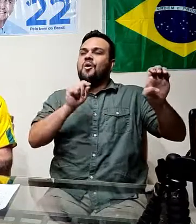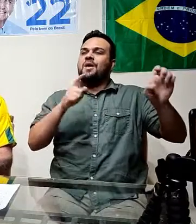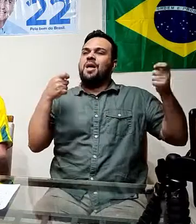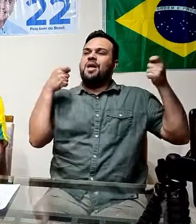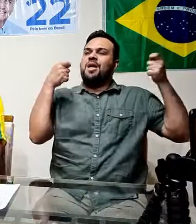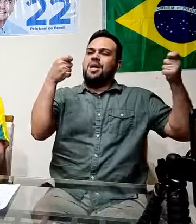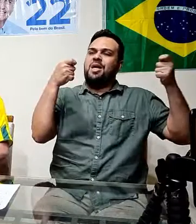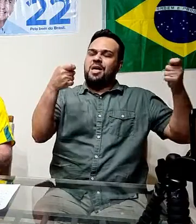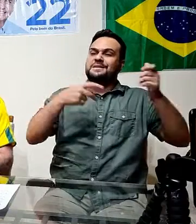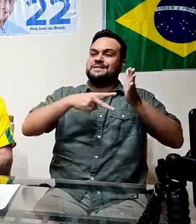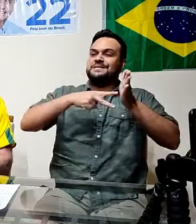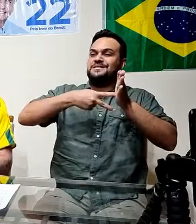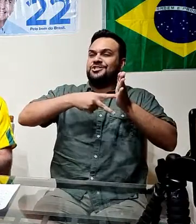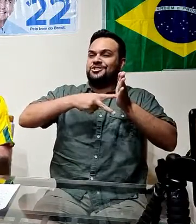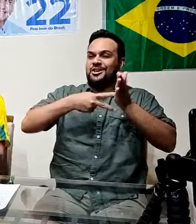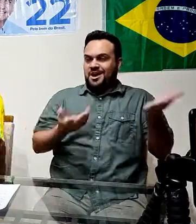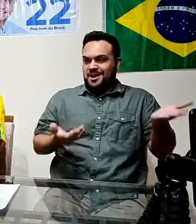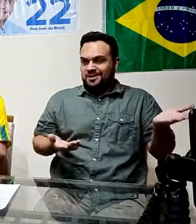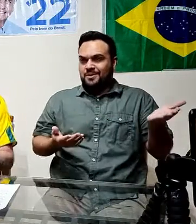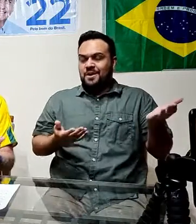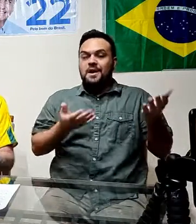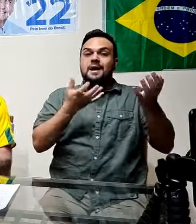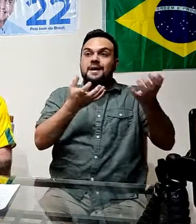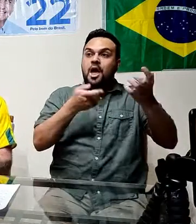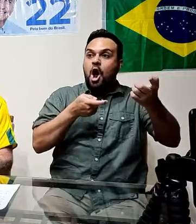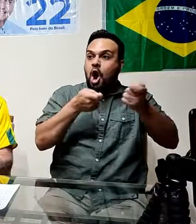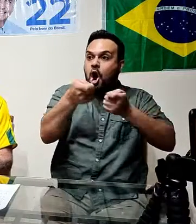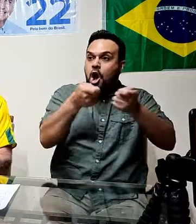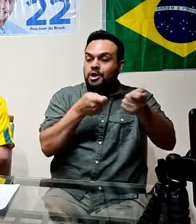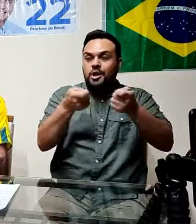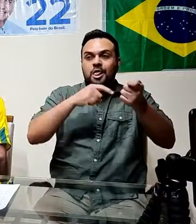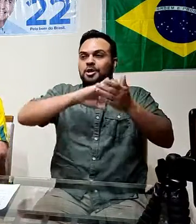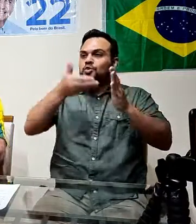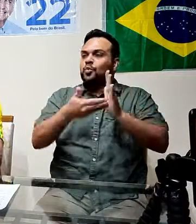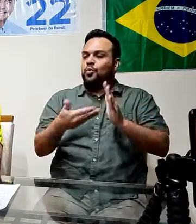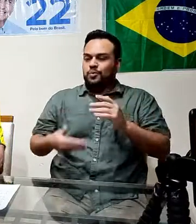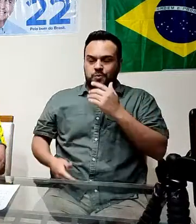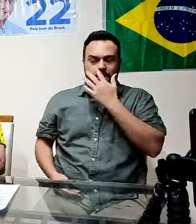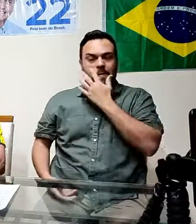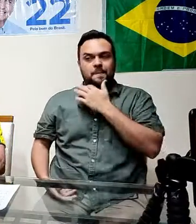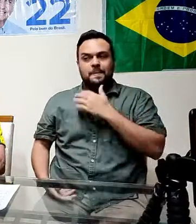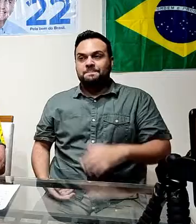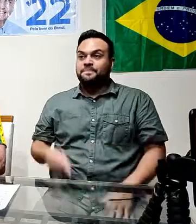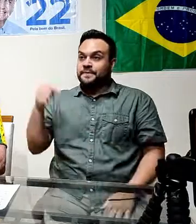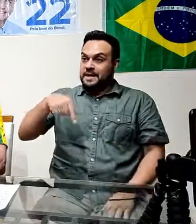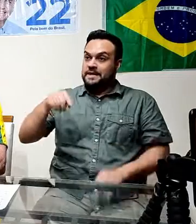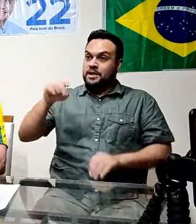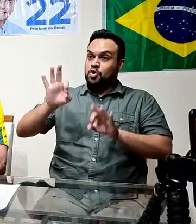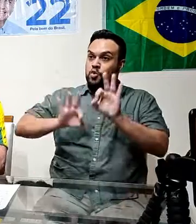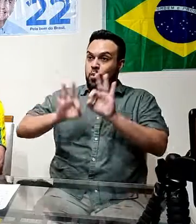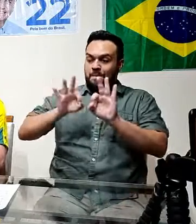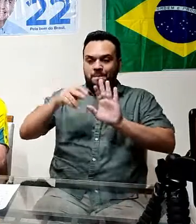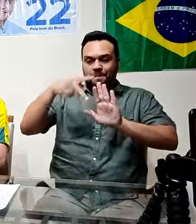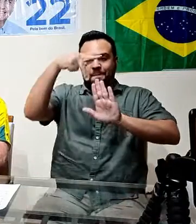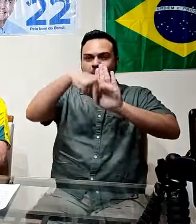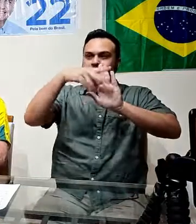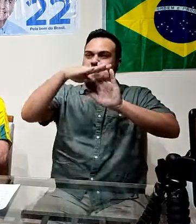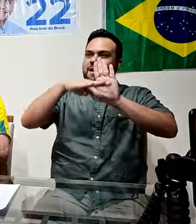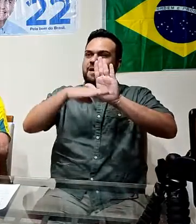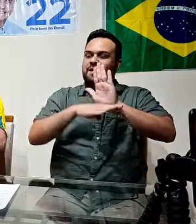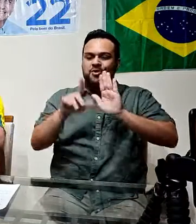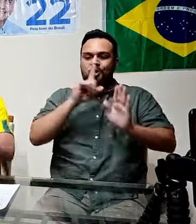são pró-sindicato, eles querem controlar tudo. Aqui no plano de governo do Lula, que